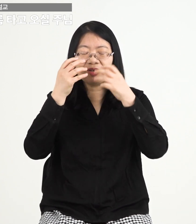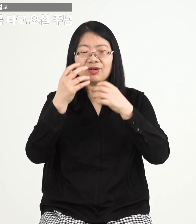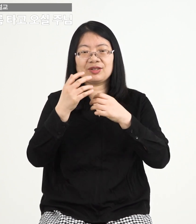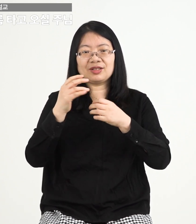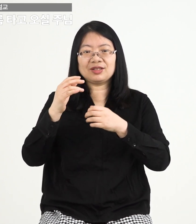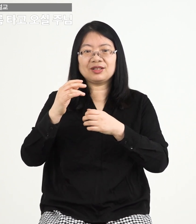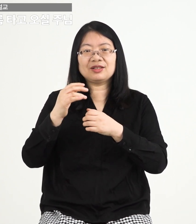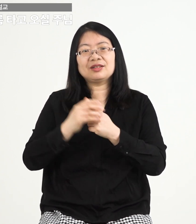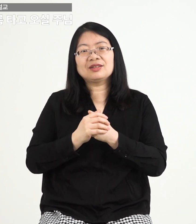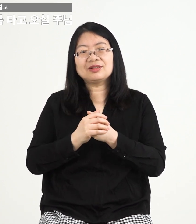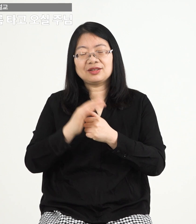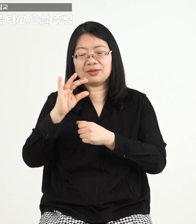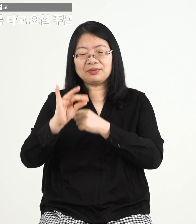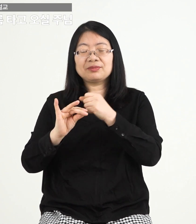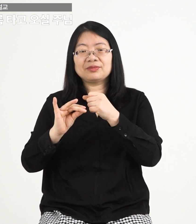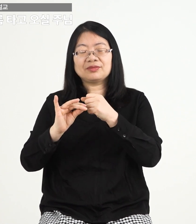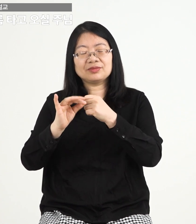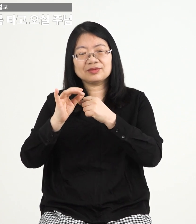70년을 향해서